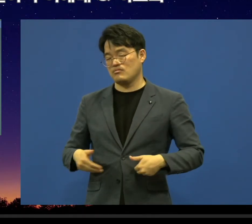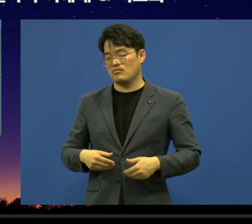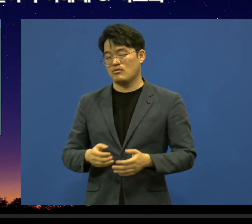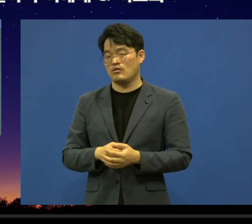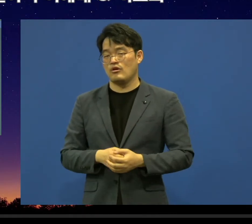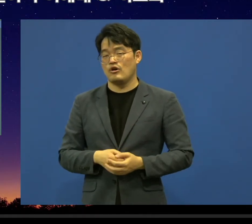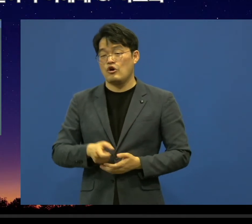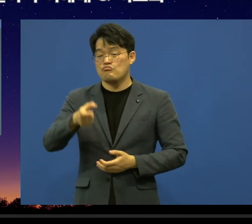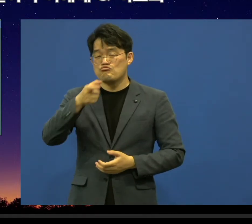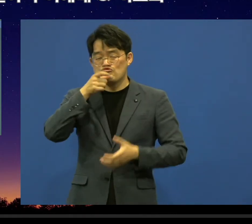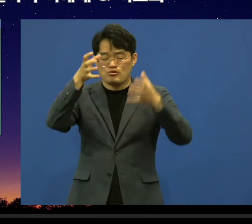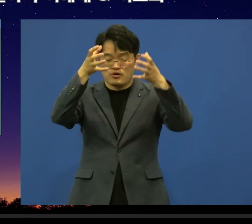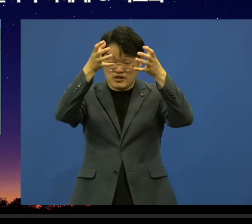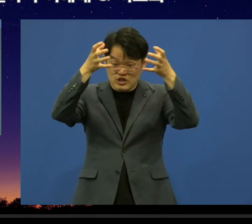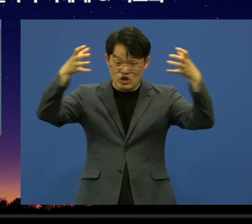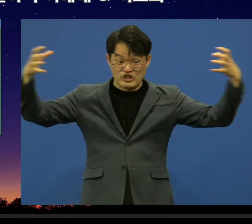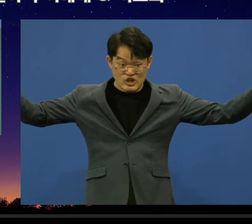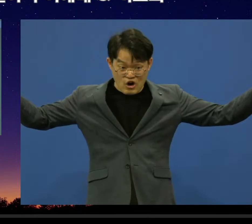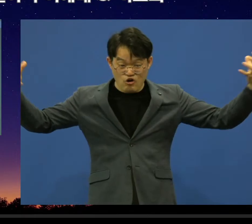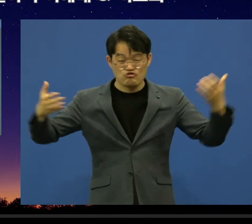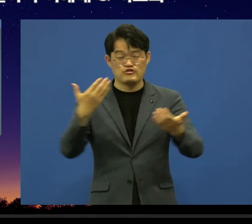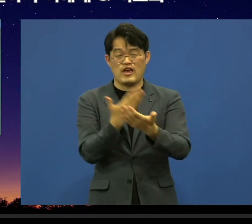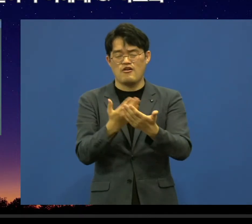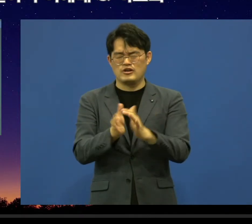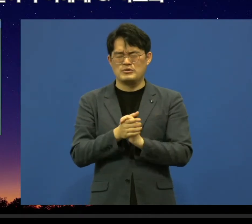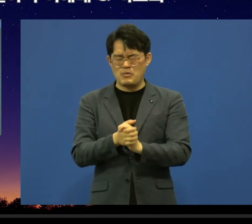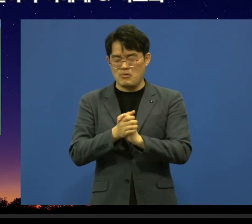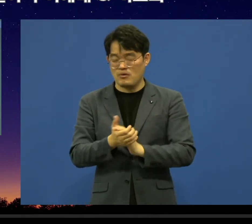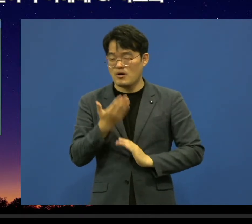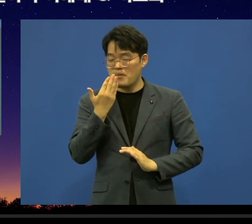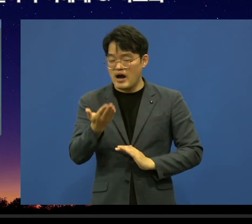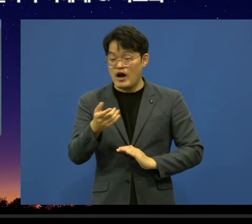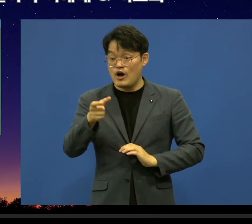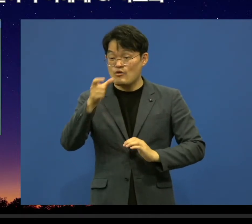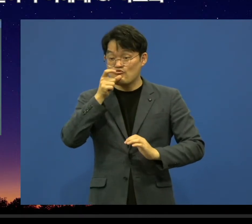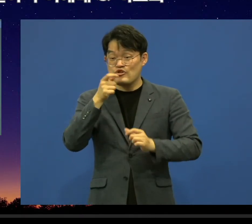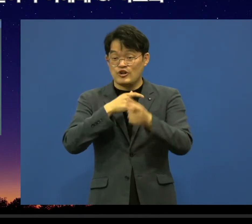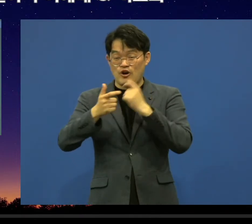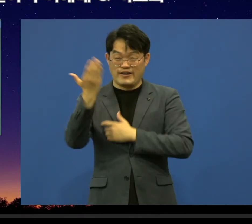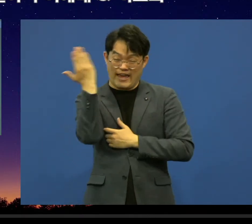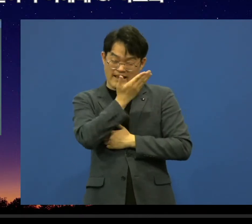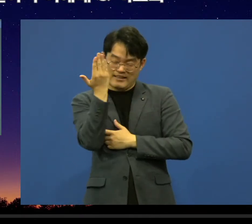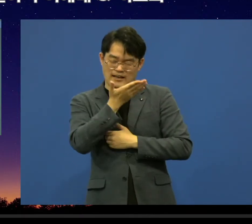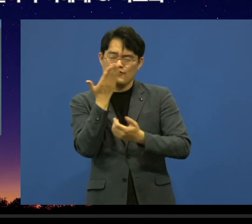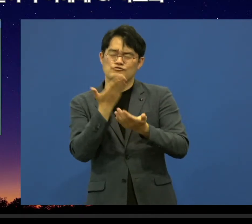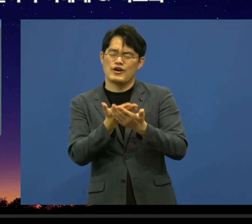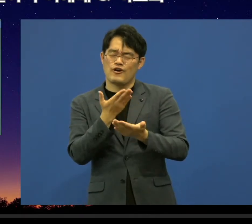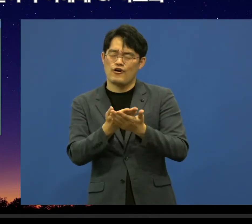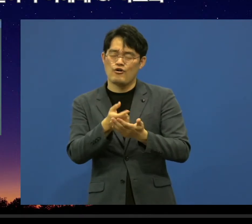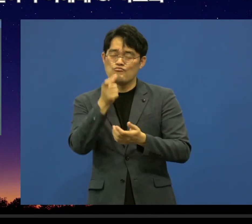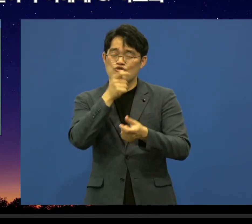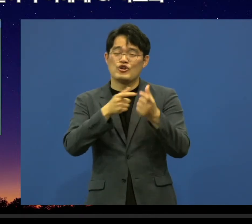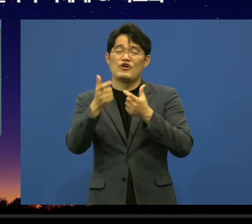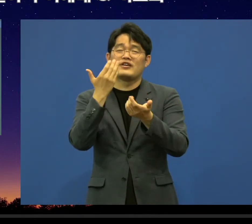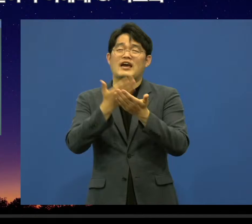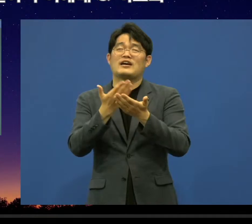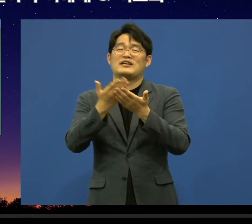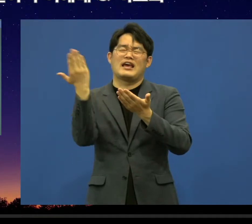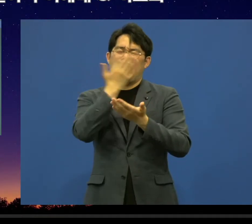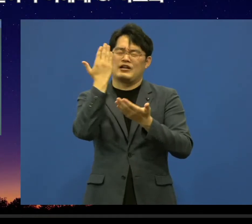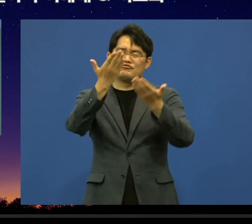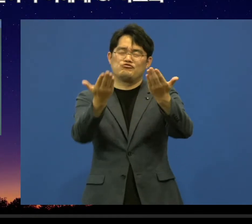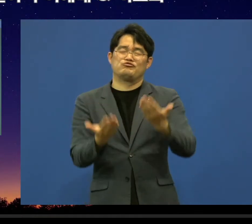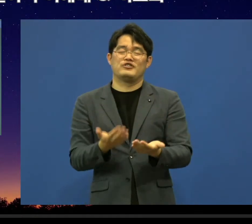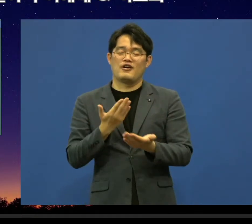더 키워달라고, 더 깊은 물에서 이렇게 물을 길러낼 수 있도록 도와달라고,